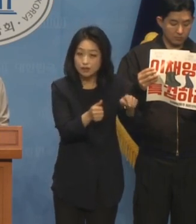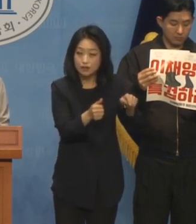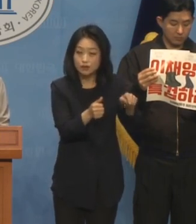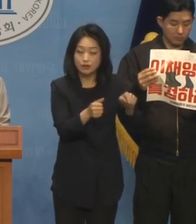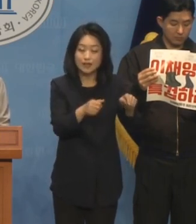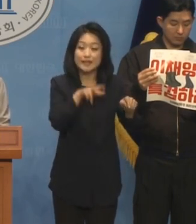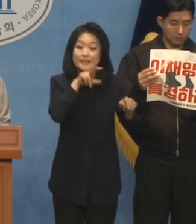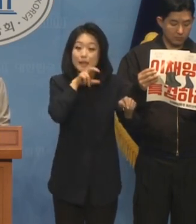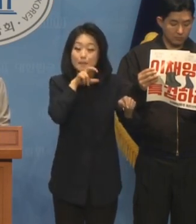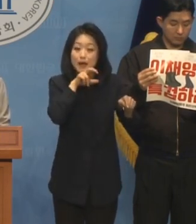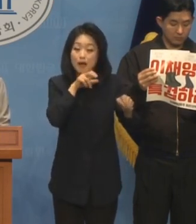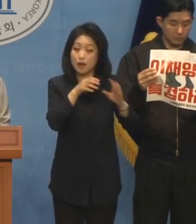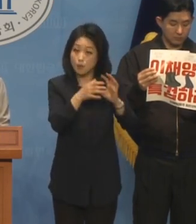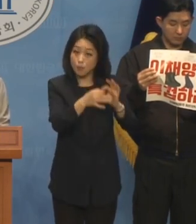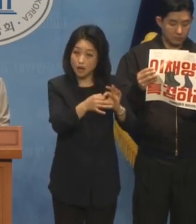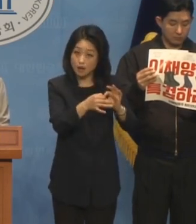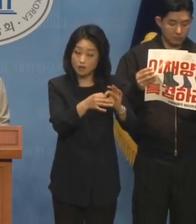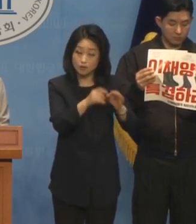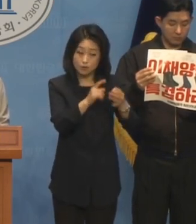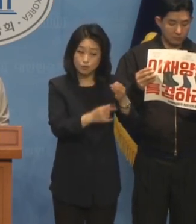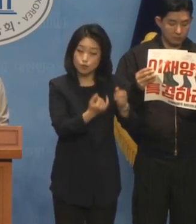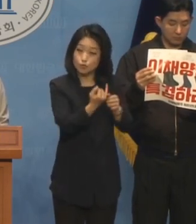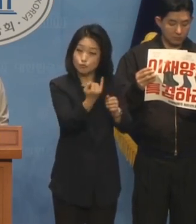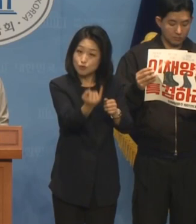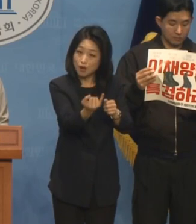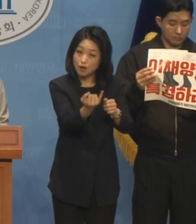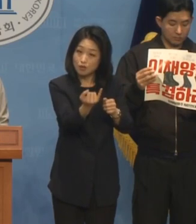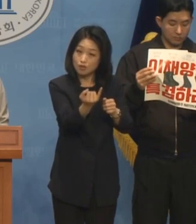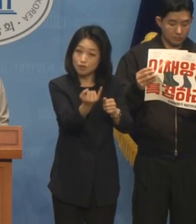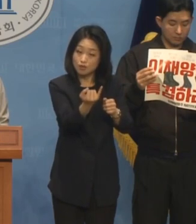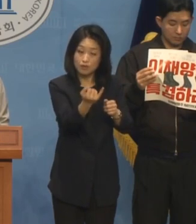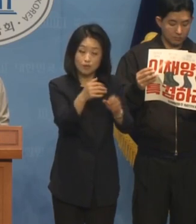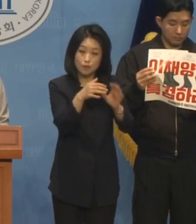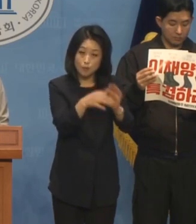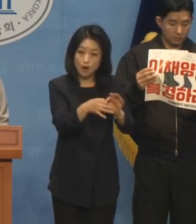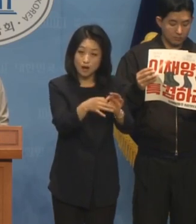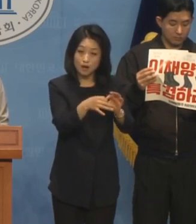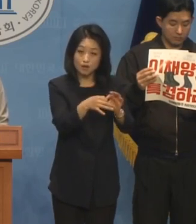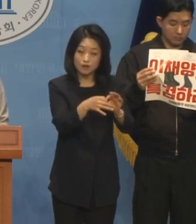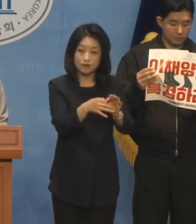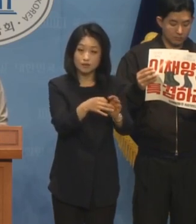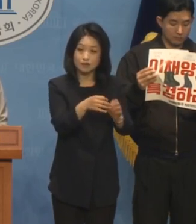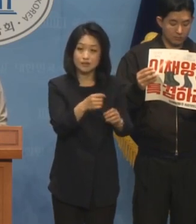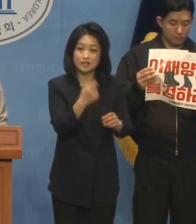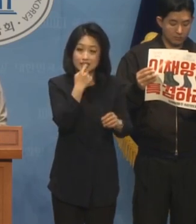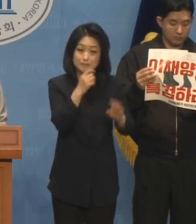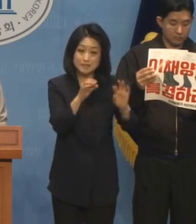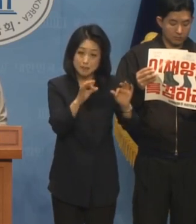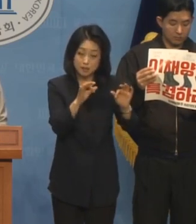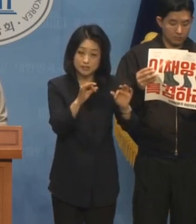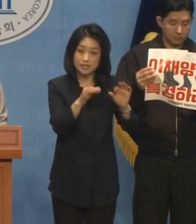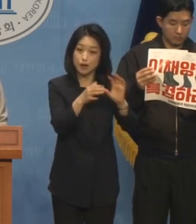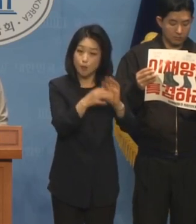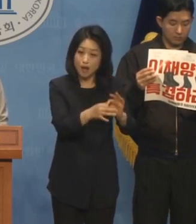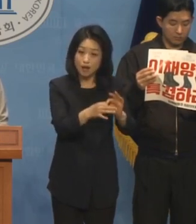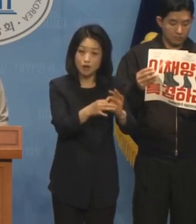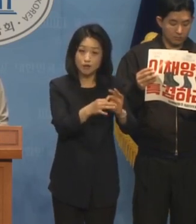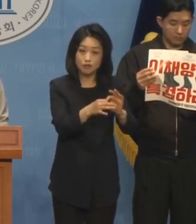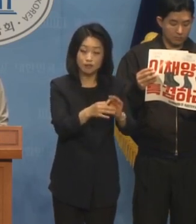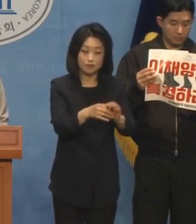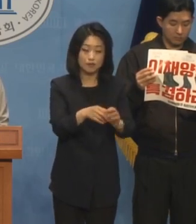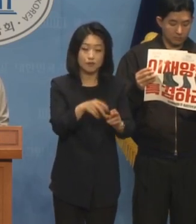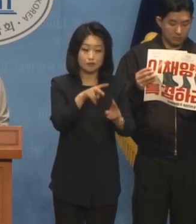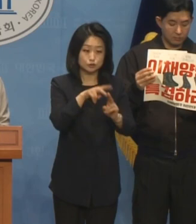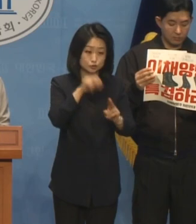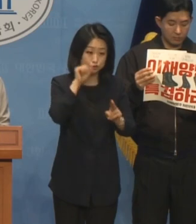대파가 후보 김건희 여사가 선거 후보입니다 미세먼지가 선거 후보였습니다